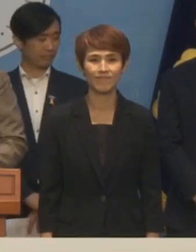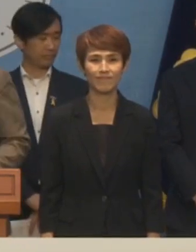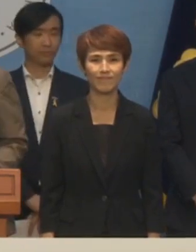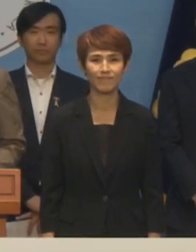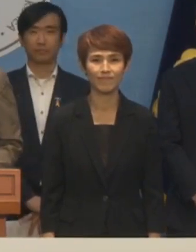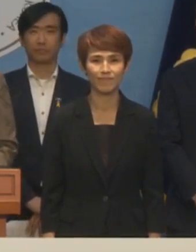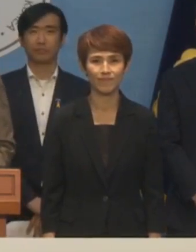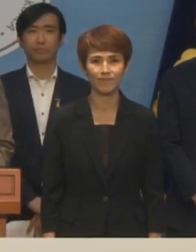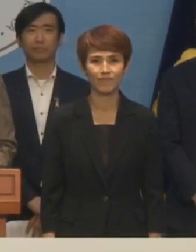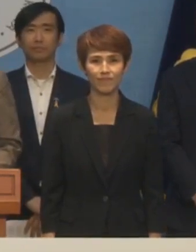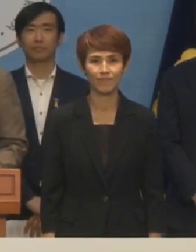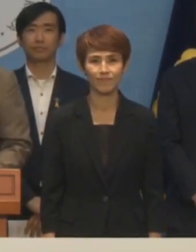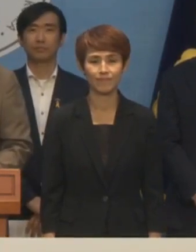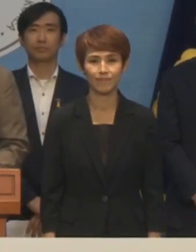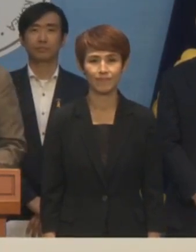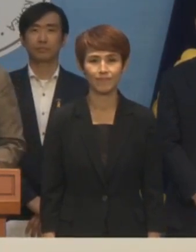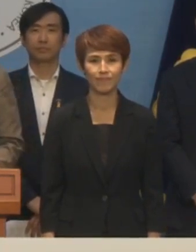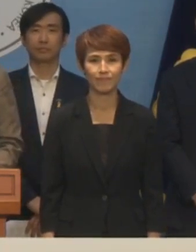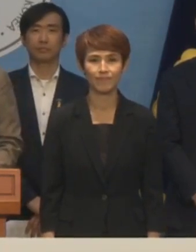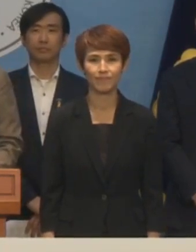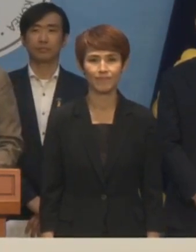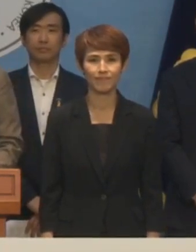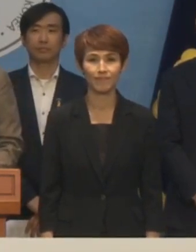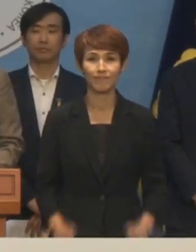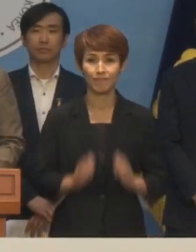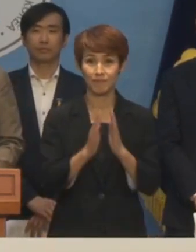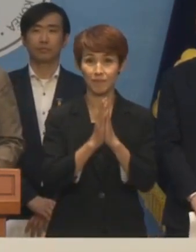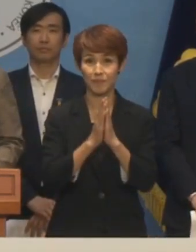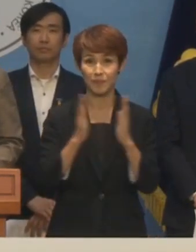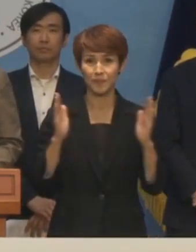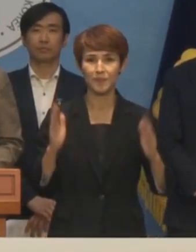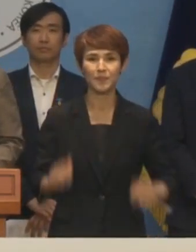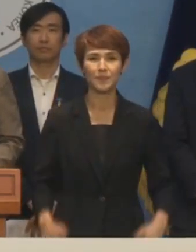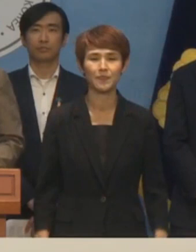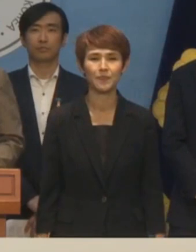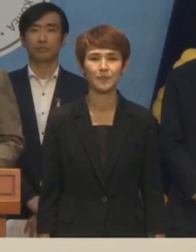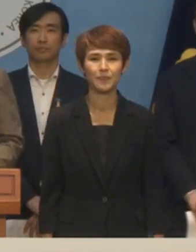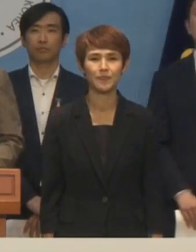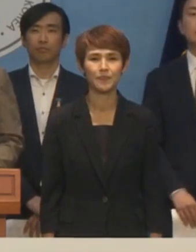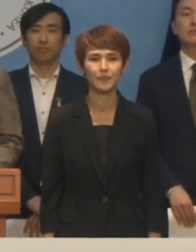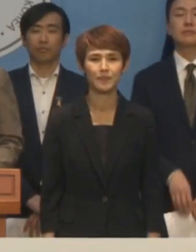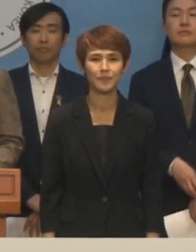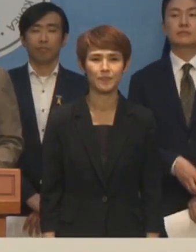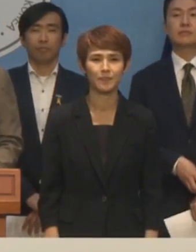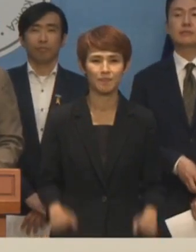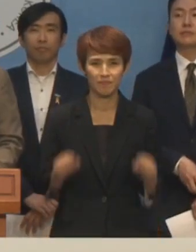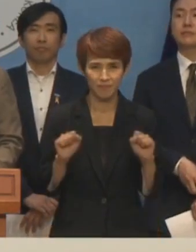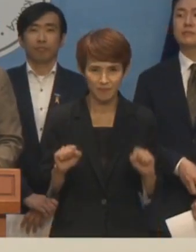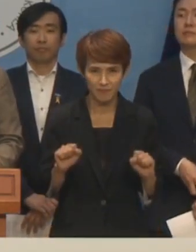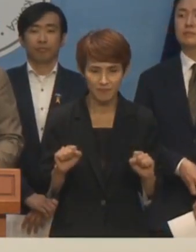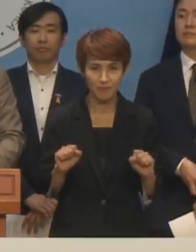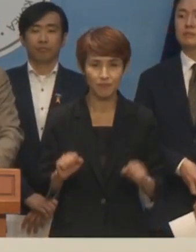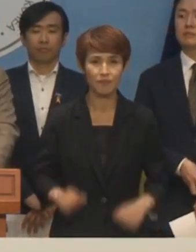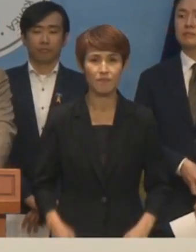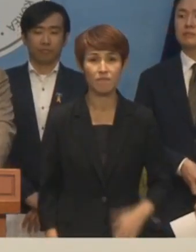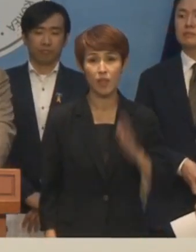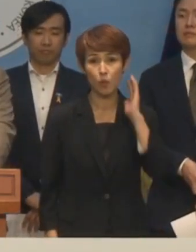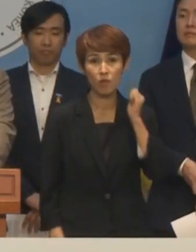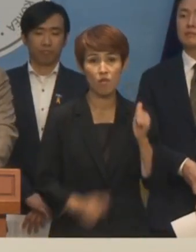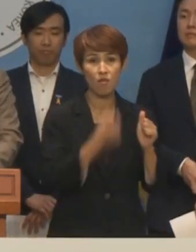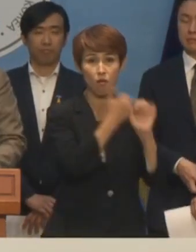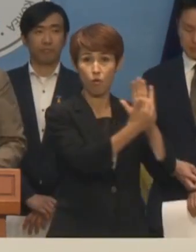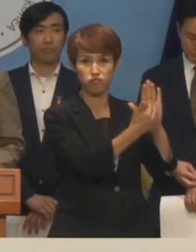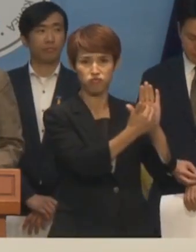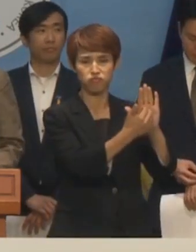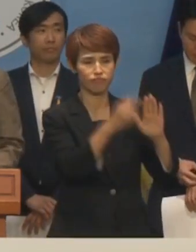그러면 기자회견 지금 시작하도록 하겠습니다. 네, 안녕하십니까. 대통령의 거부권을